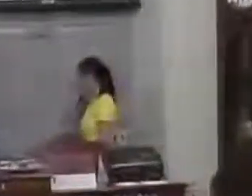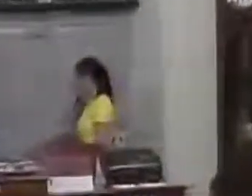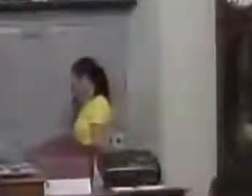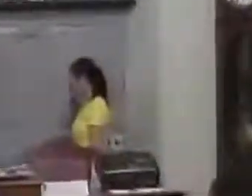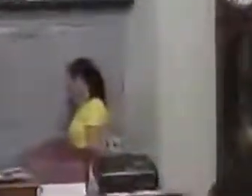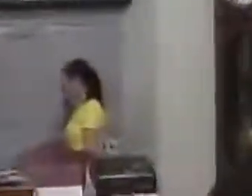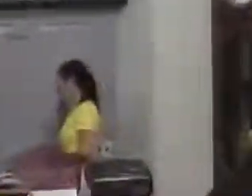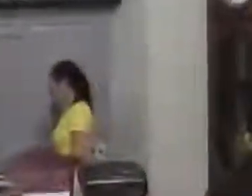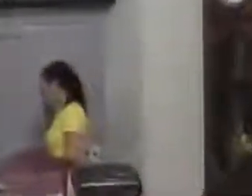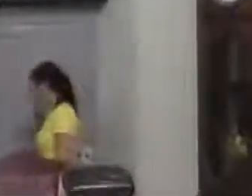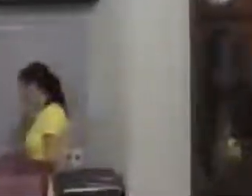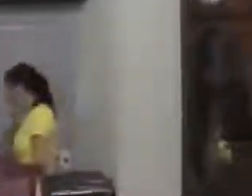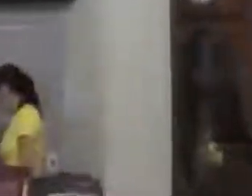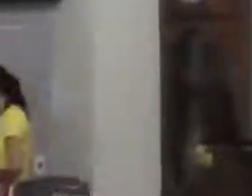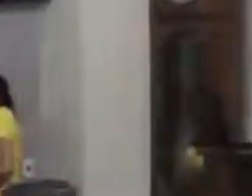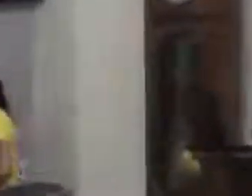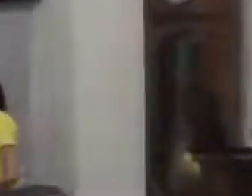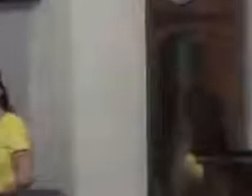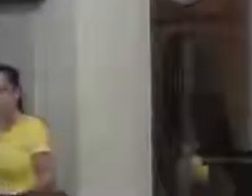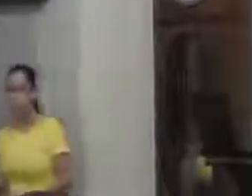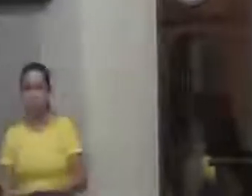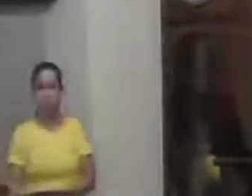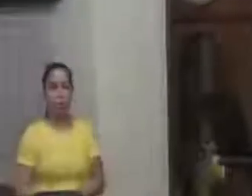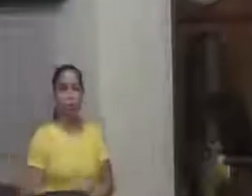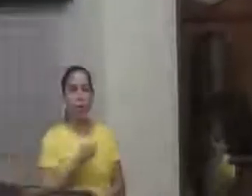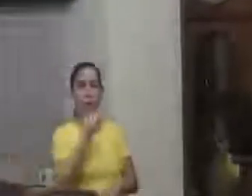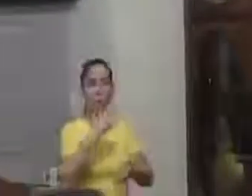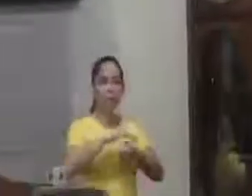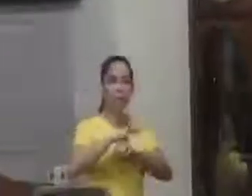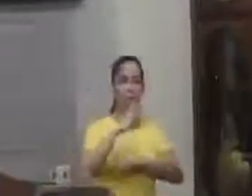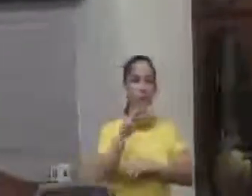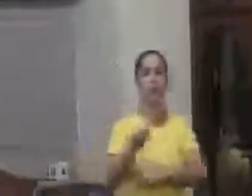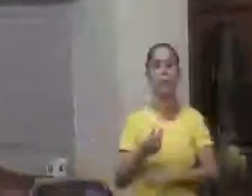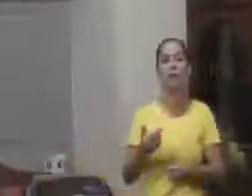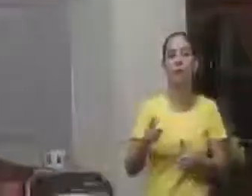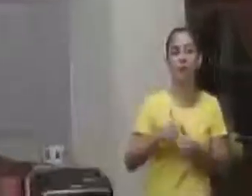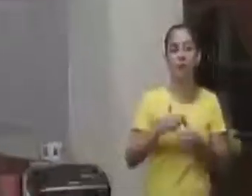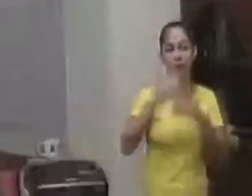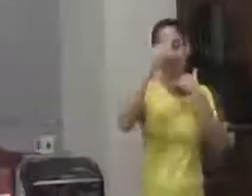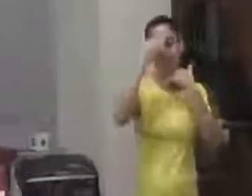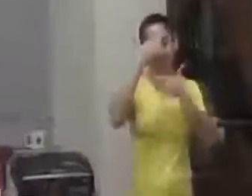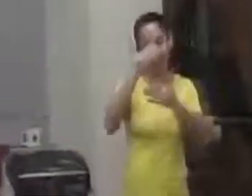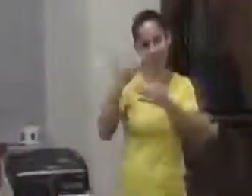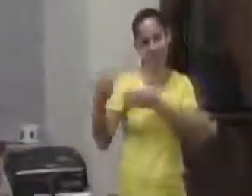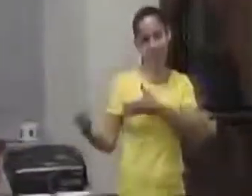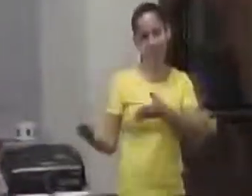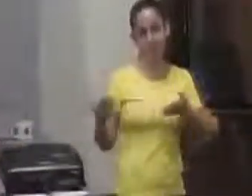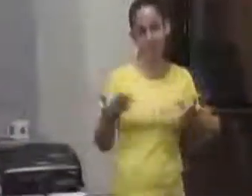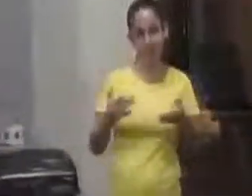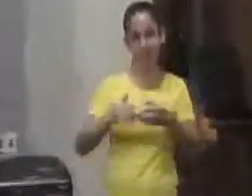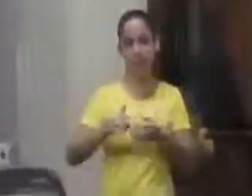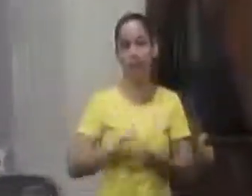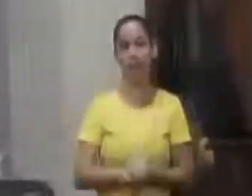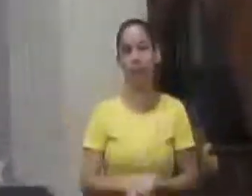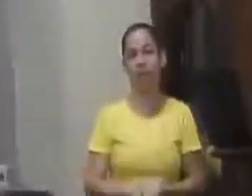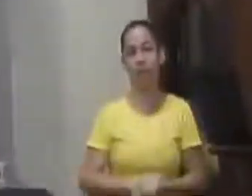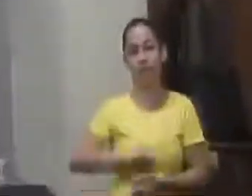Alô, boa noite. Em primeiro lugar, gostaria de agradecer a oportunidade.